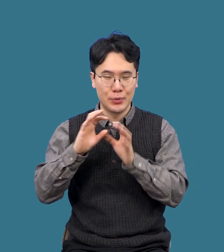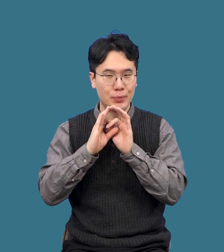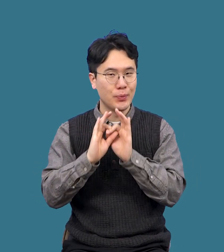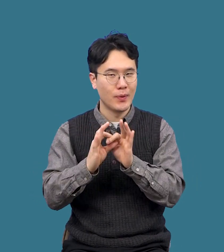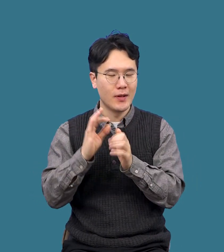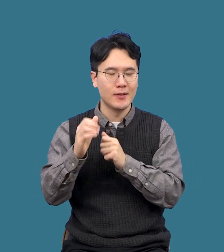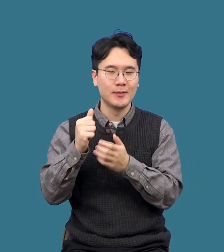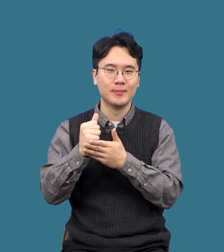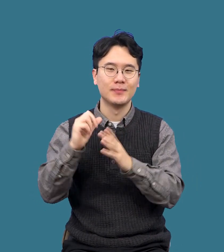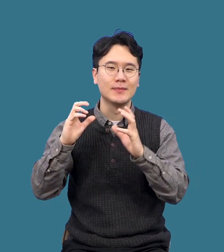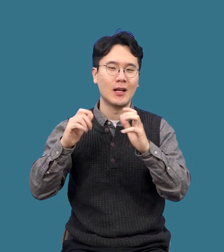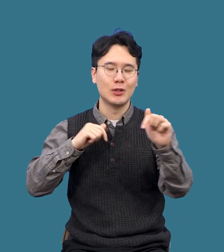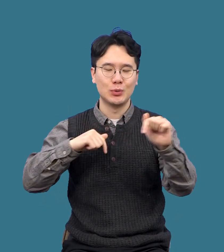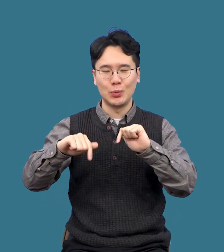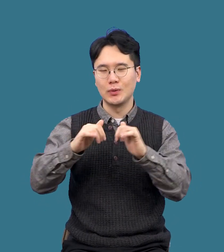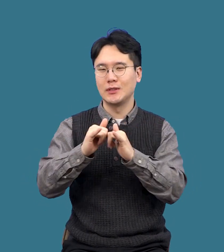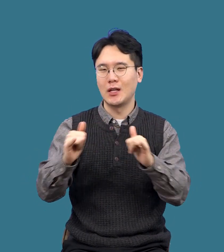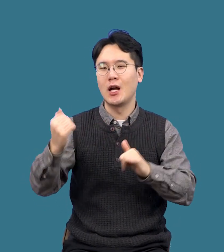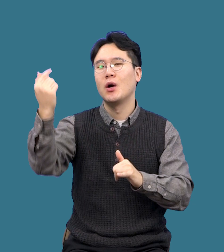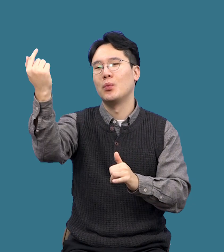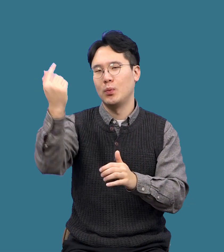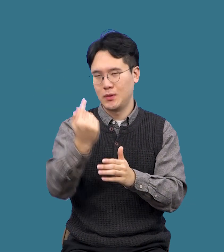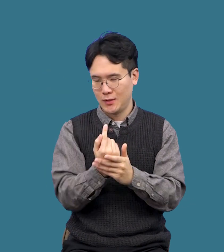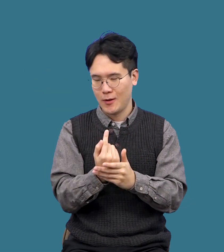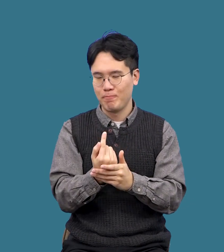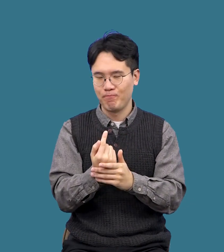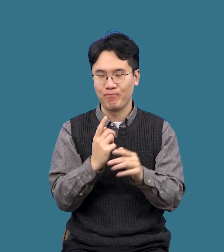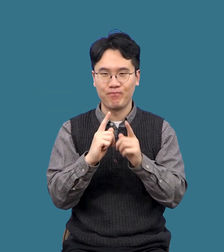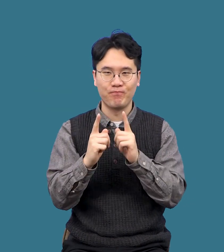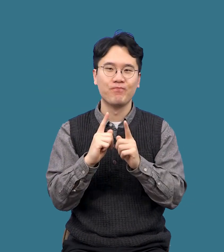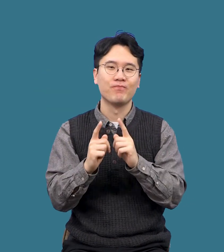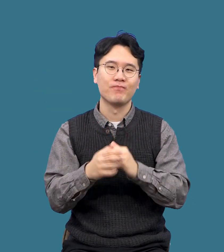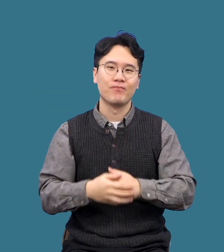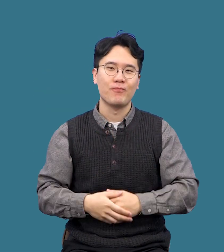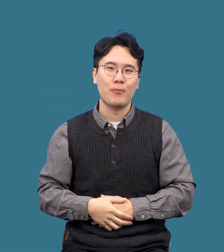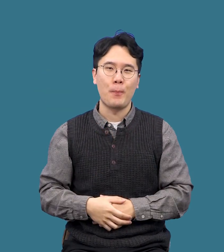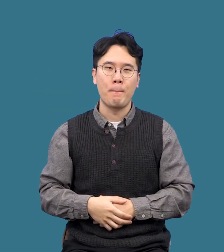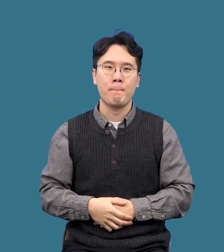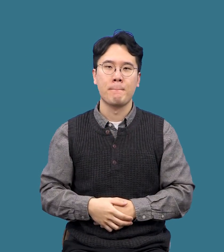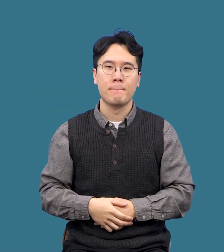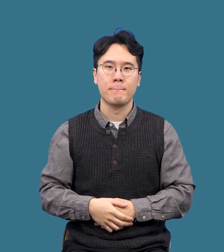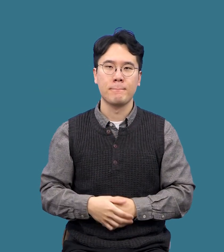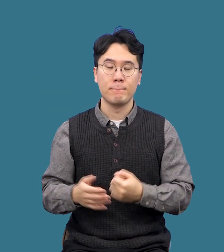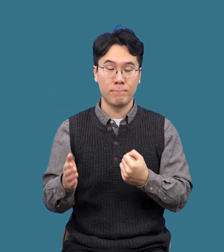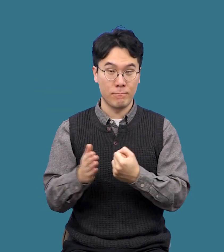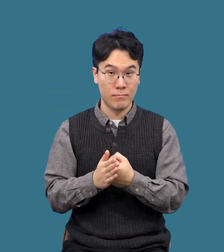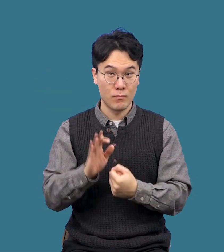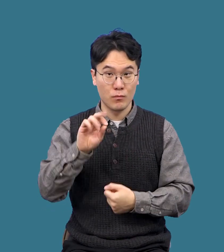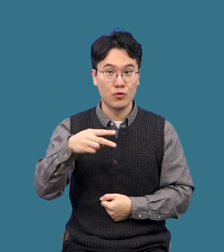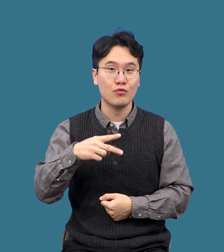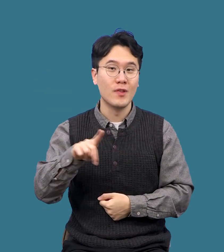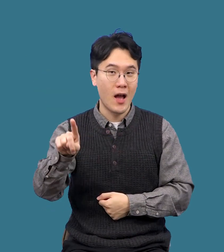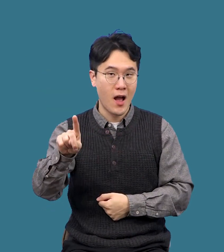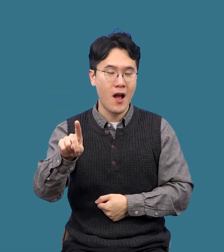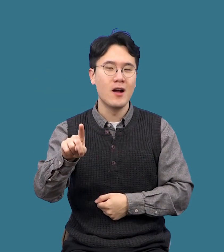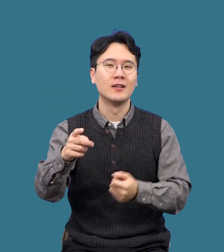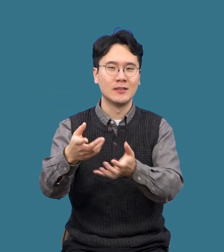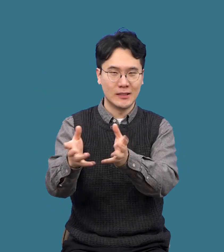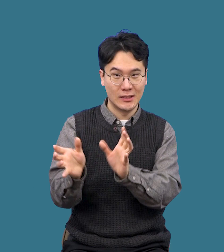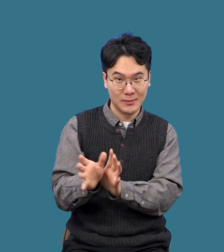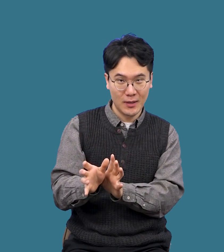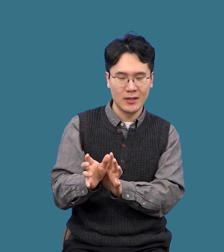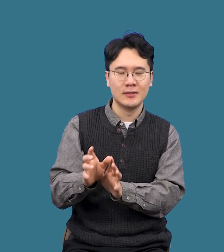통치자가 오실 것이라고 그렇게 예언되어 있습니다. 그러므로 그를 맨 앞에 앞세우는 거예요. 그러니까